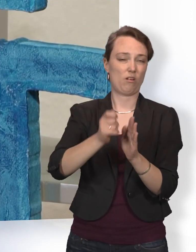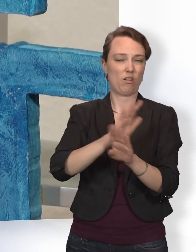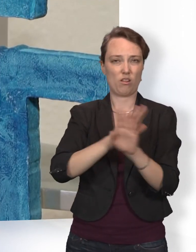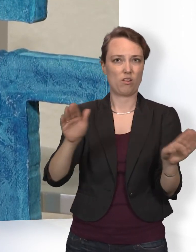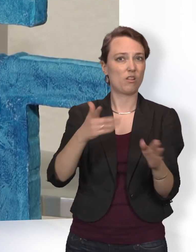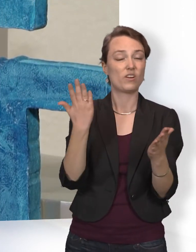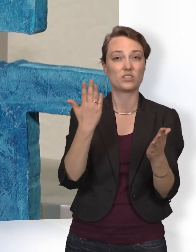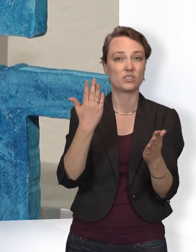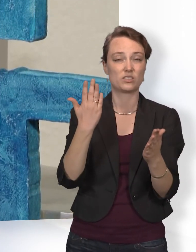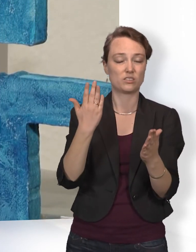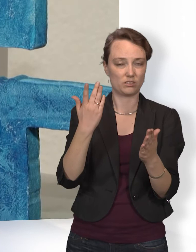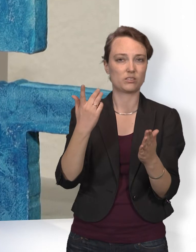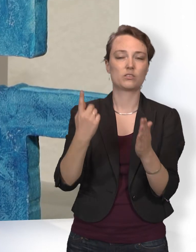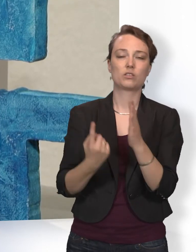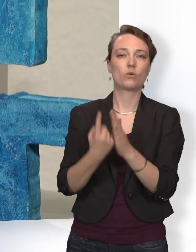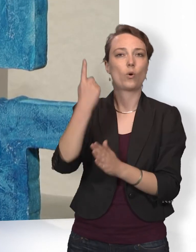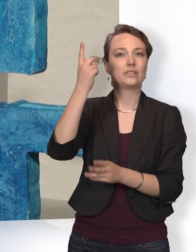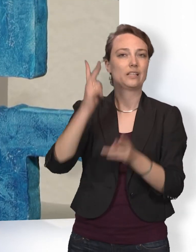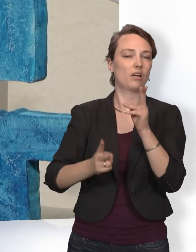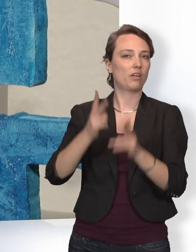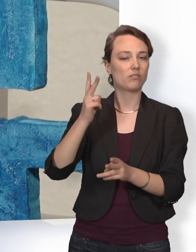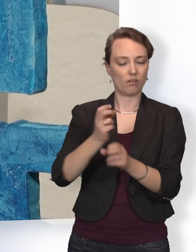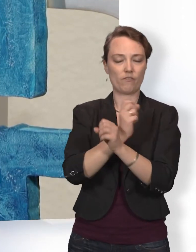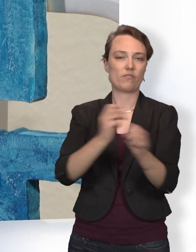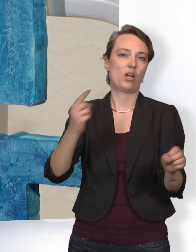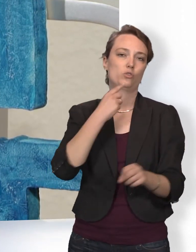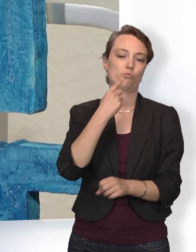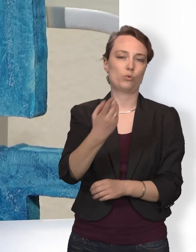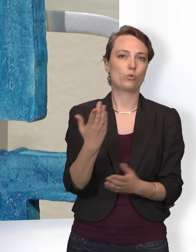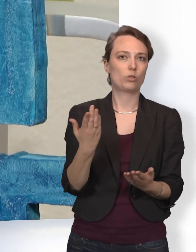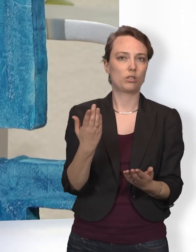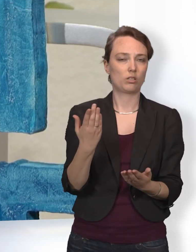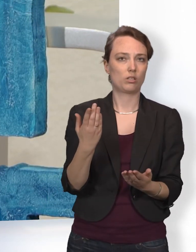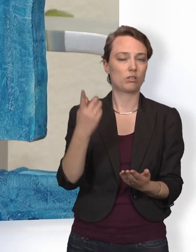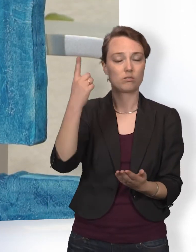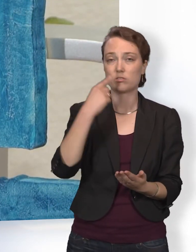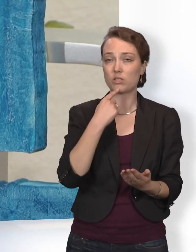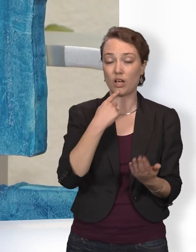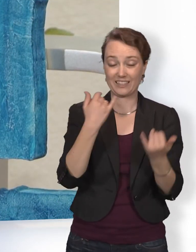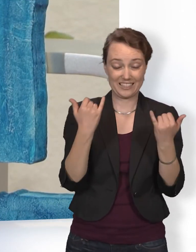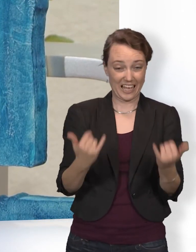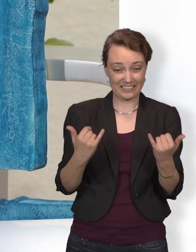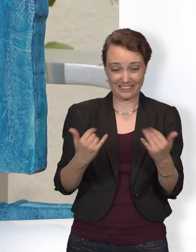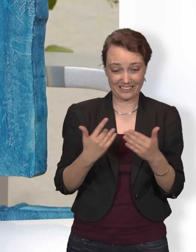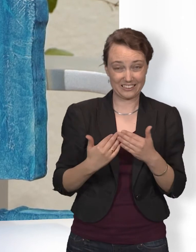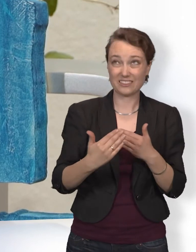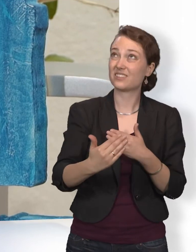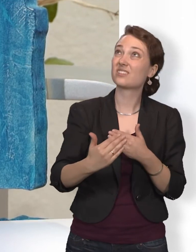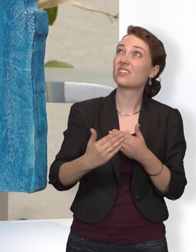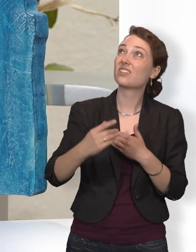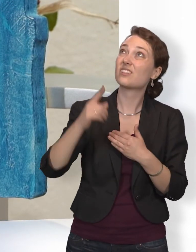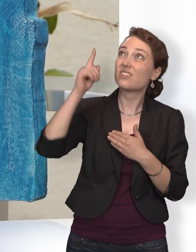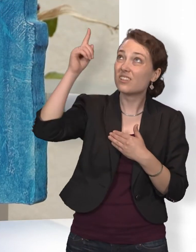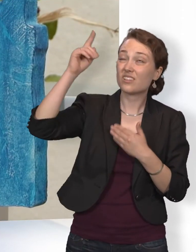ein höchstrichterlicher Freispruch. Ein Freispruch dergestalt, dass von nun an nichts mehr trennen kann von